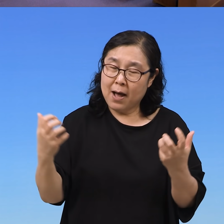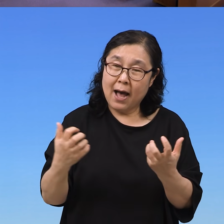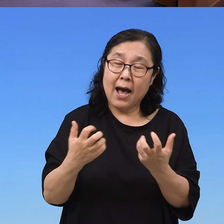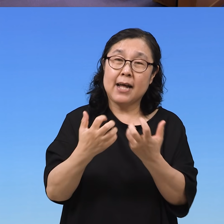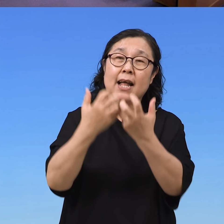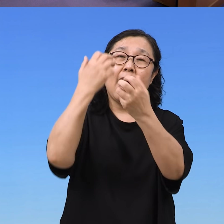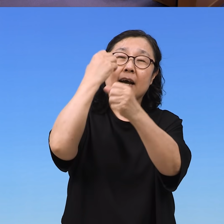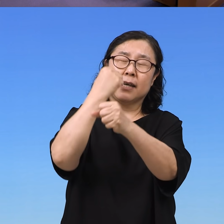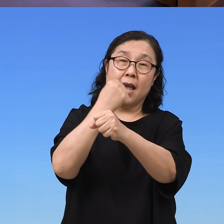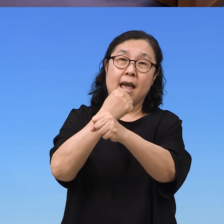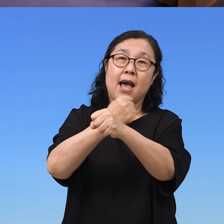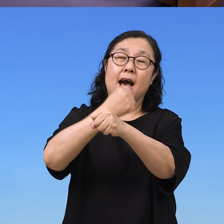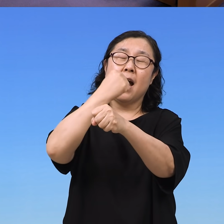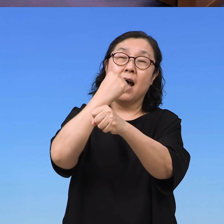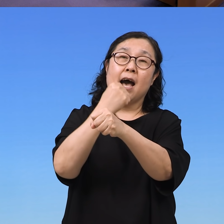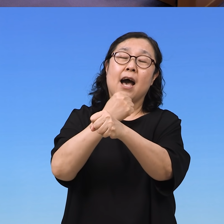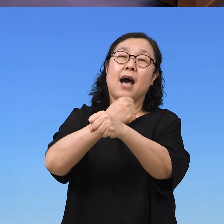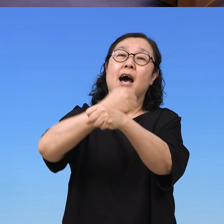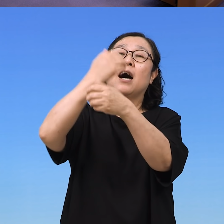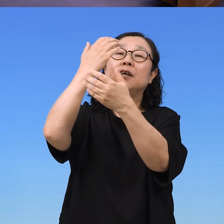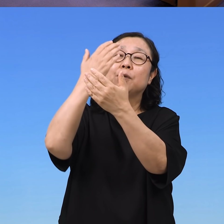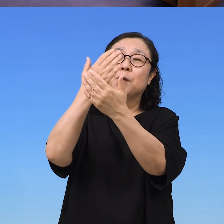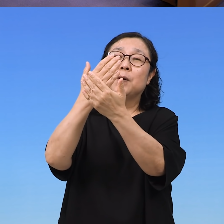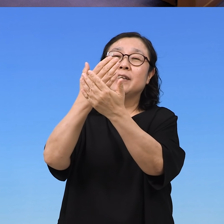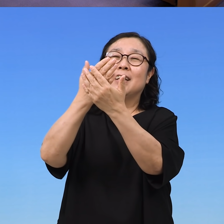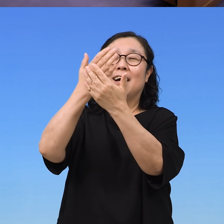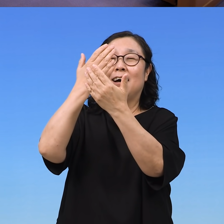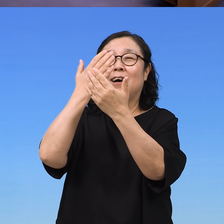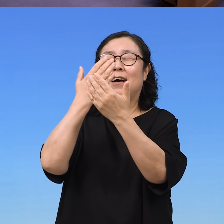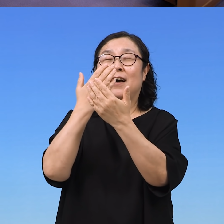충만하게 하소서.